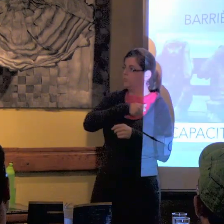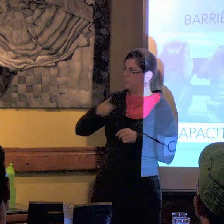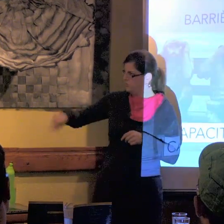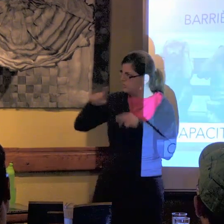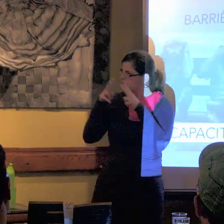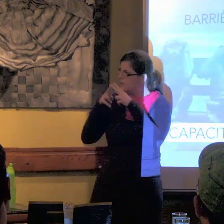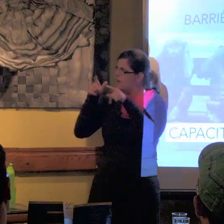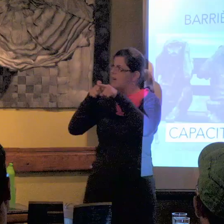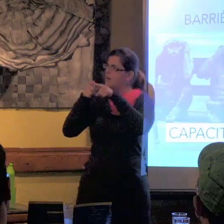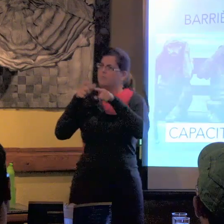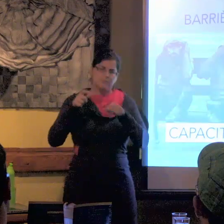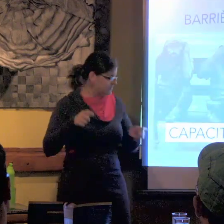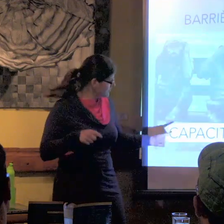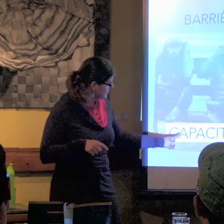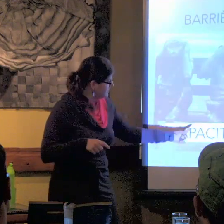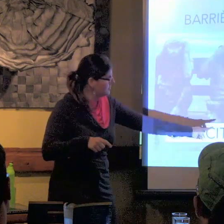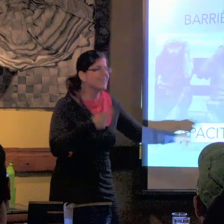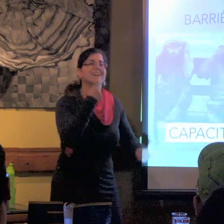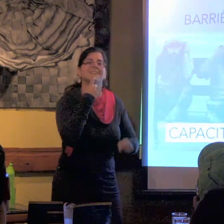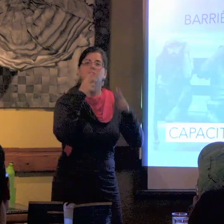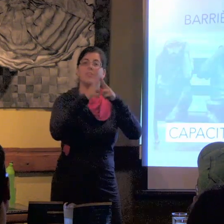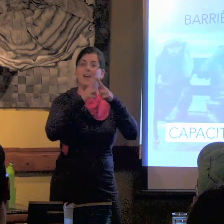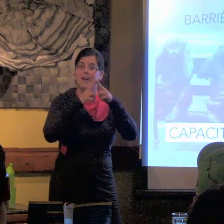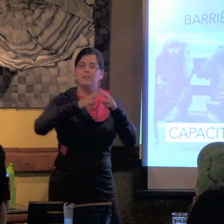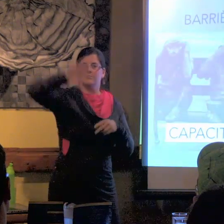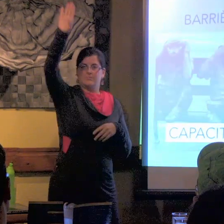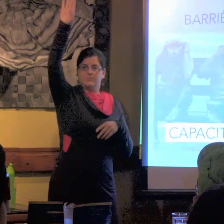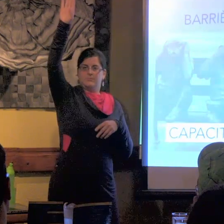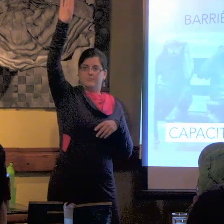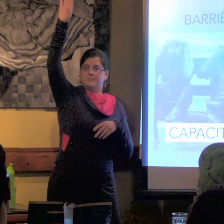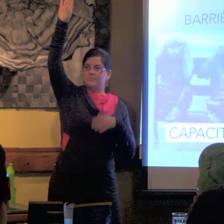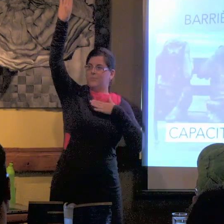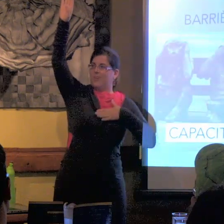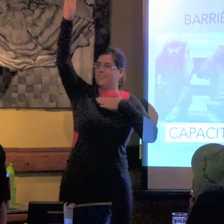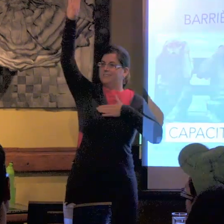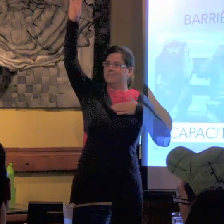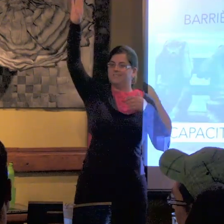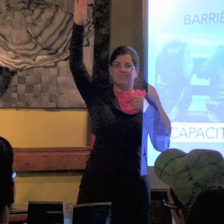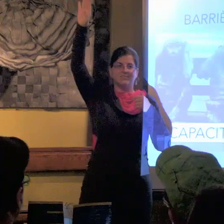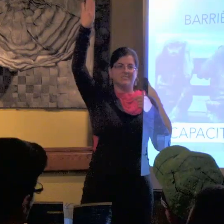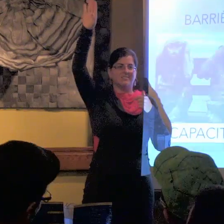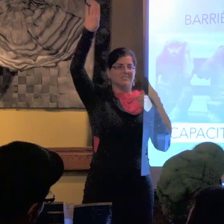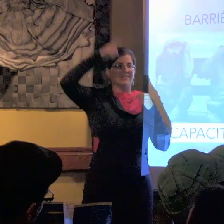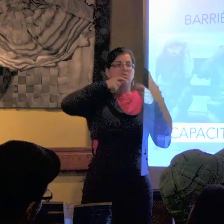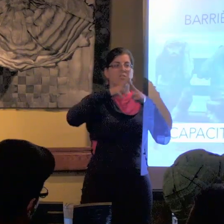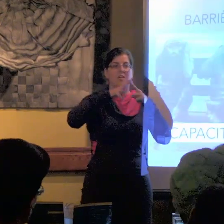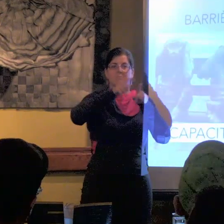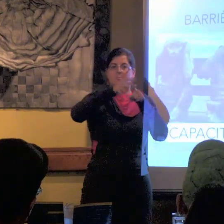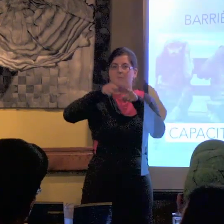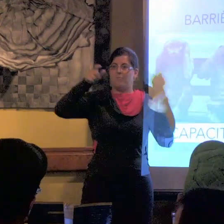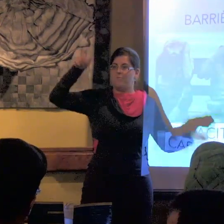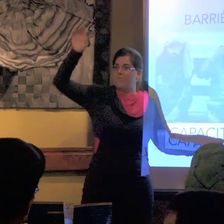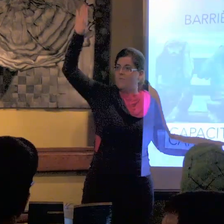À propos des barrières attitudinales, connaissez-vous ces deux mots? Qui connaît ces deux mots? Levez la main si vous, ces deux mots vous disent